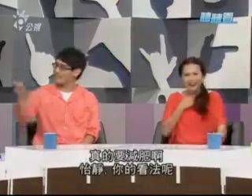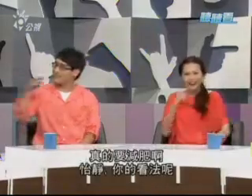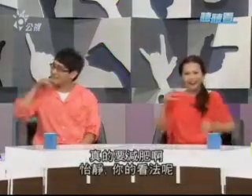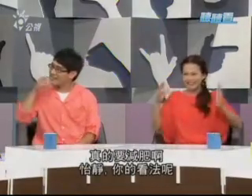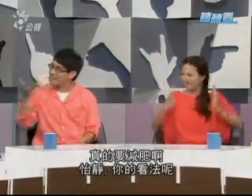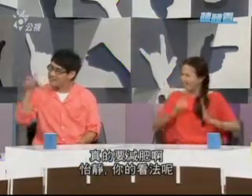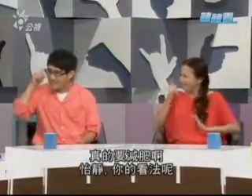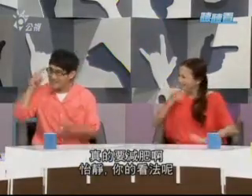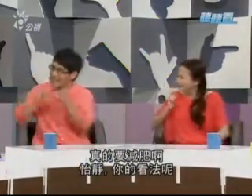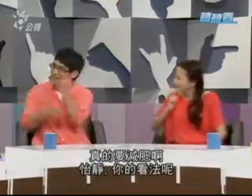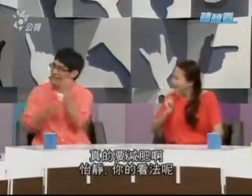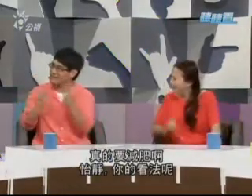真的要减肥啊？ 你的看法呢？